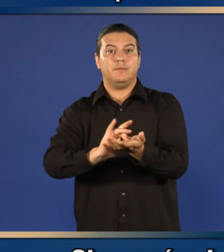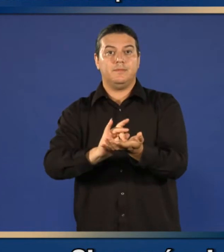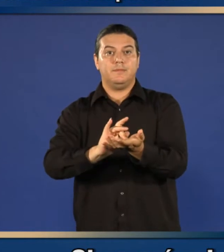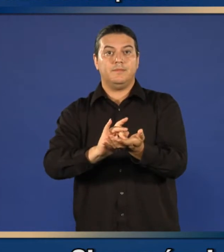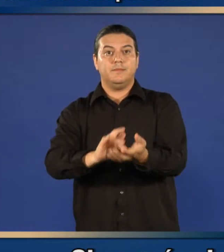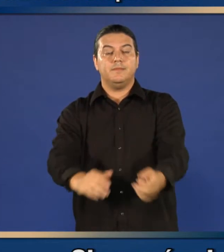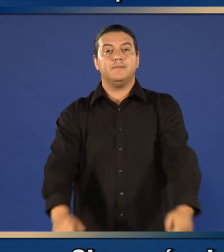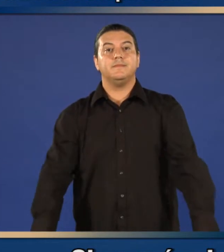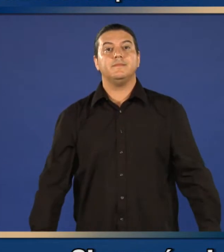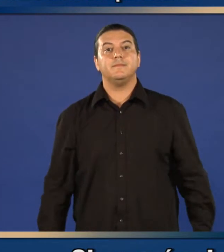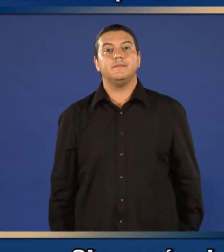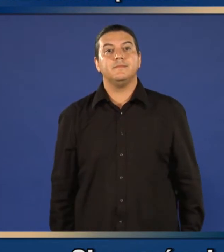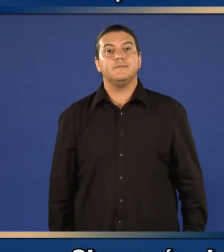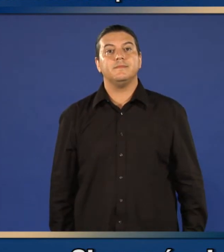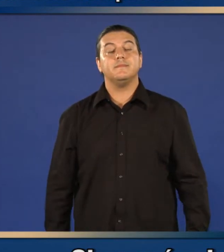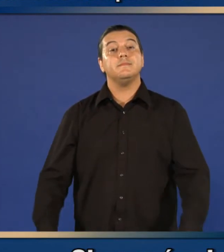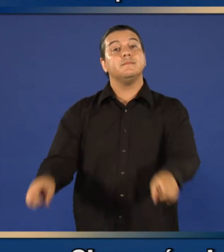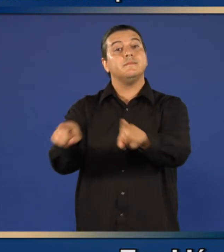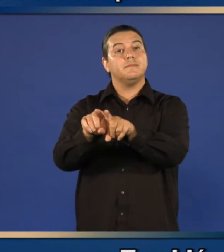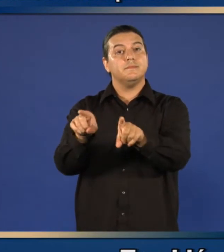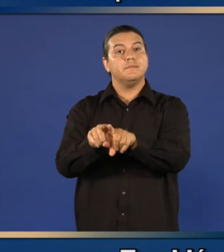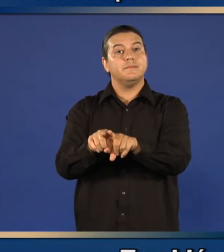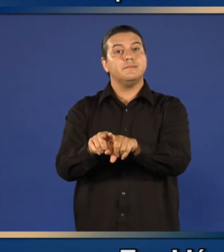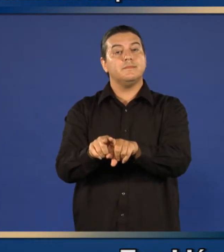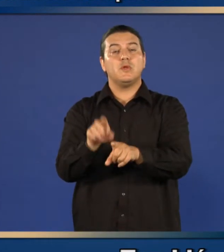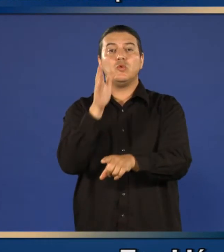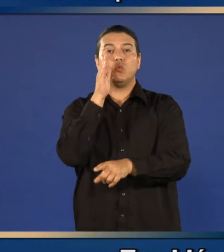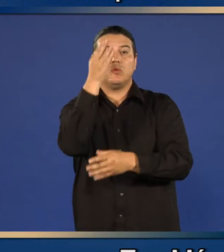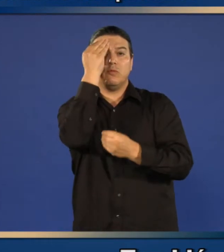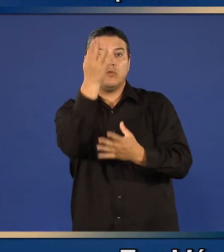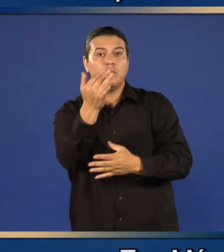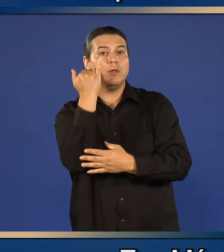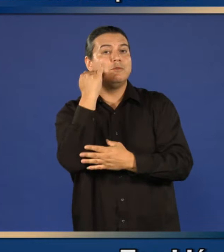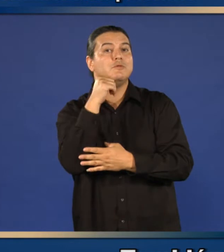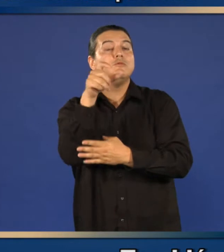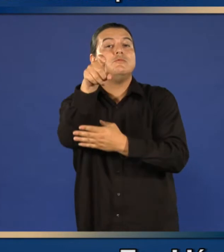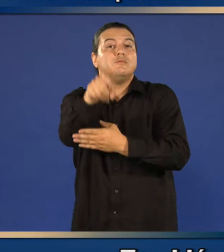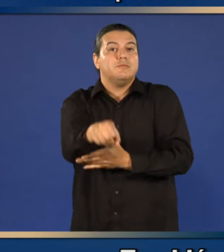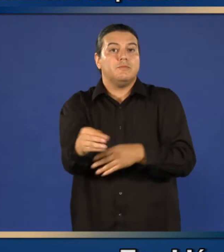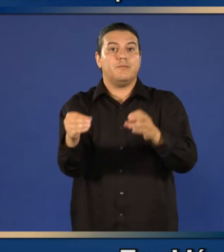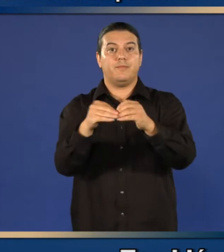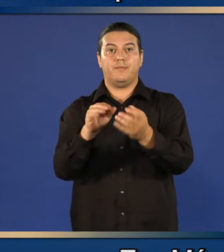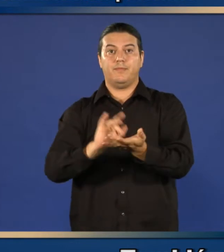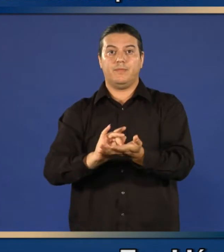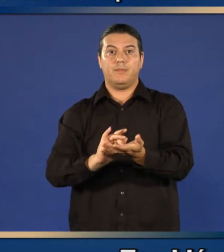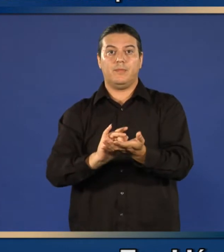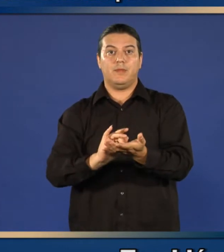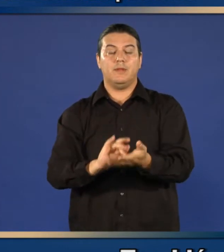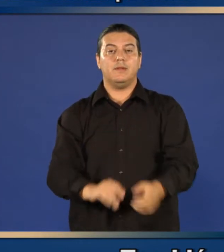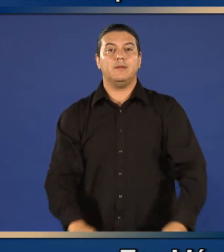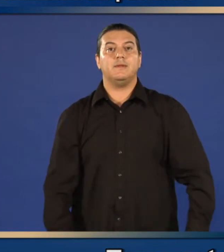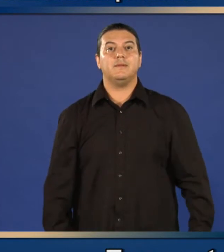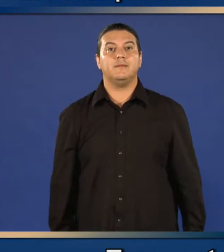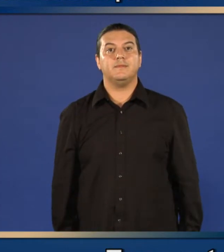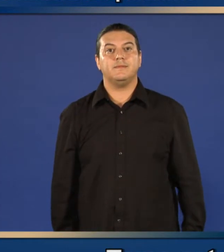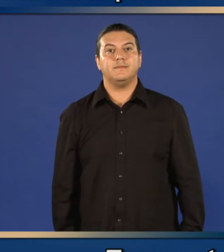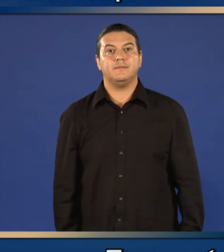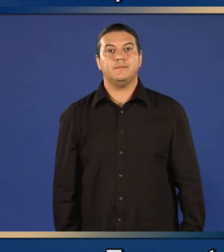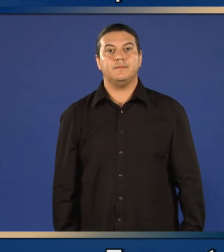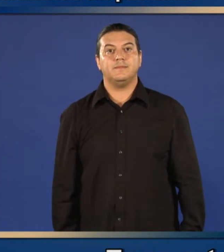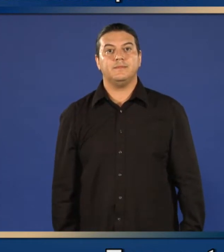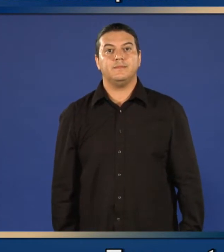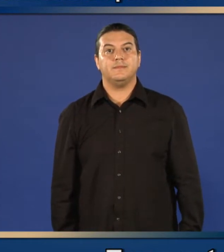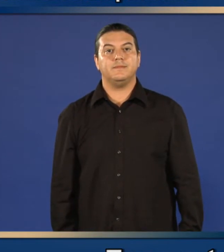más cantidad de medicamento también se le dijo que si hay medicinas más se necesita tome